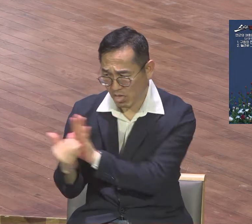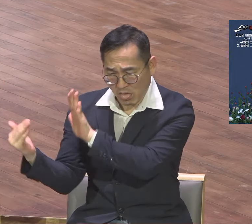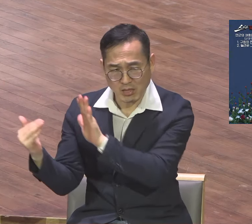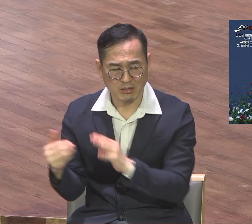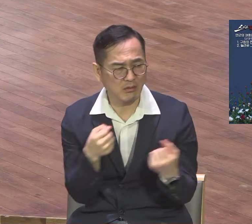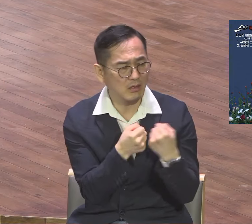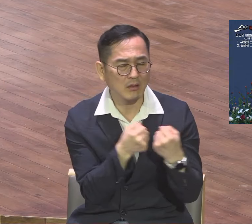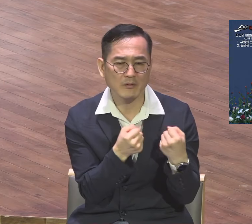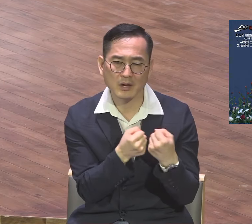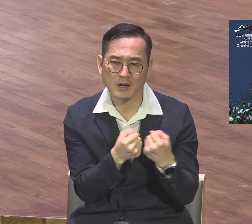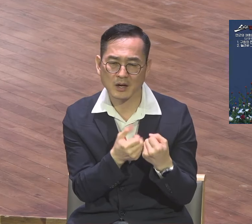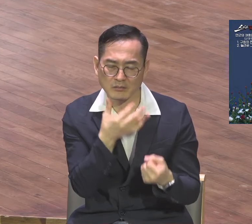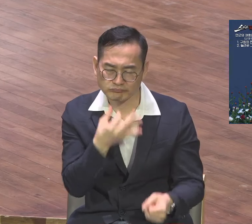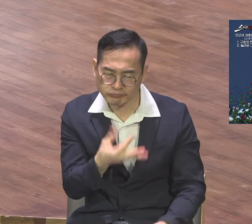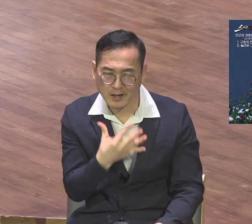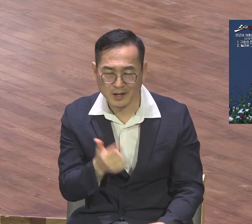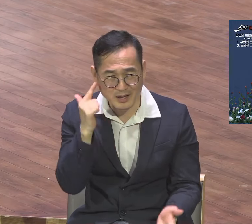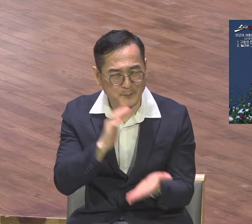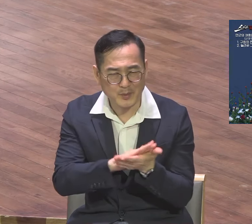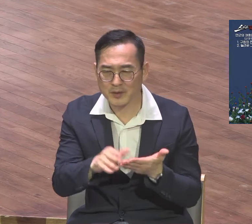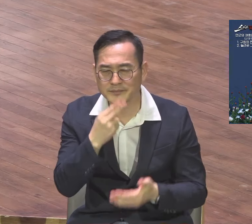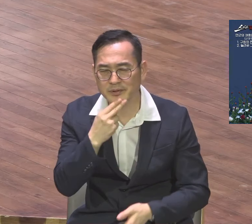불안하지요. 불행하게 살지요.